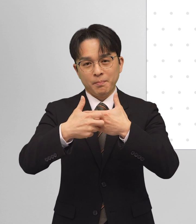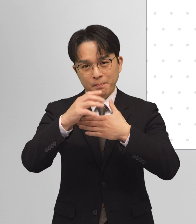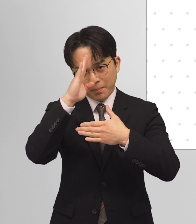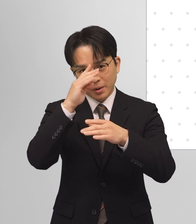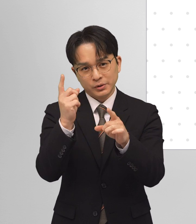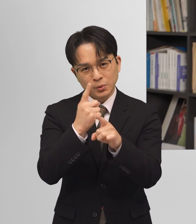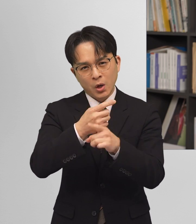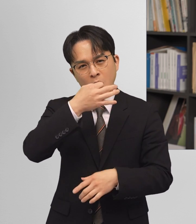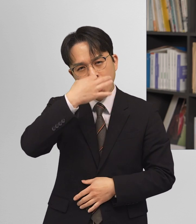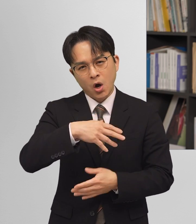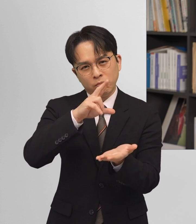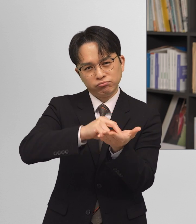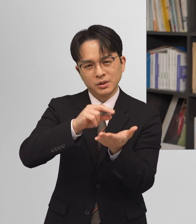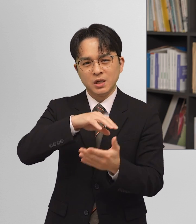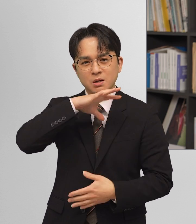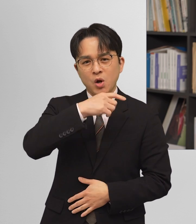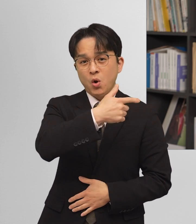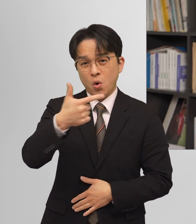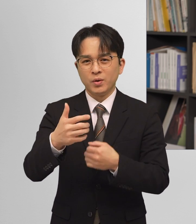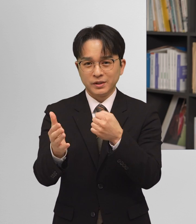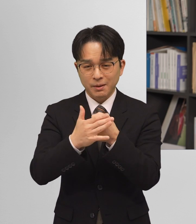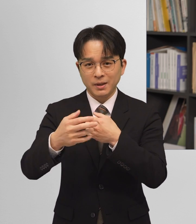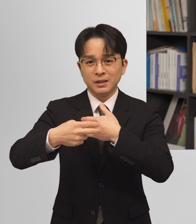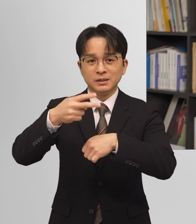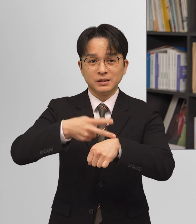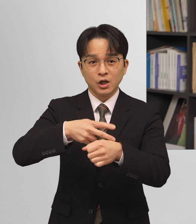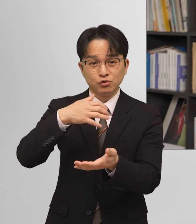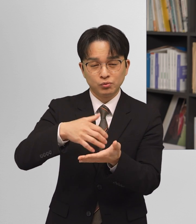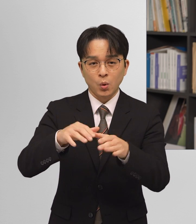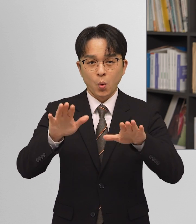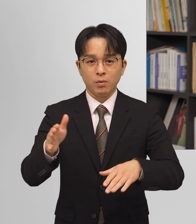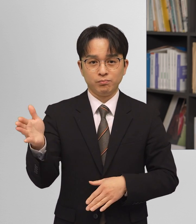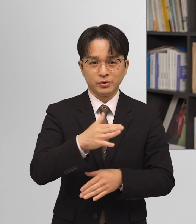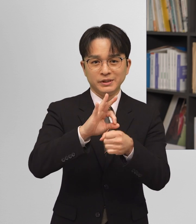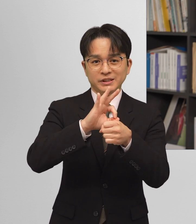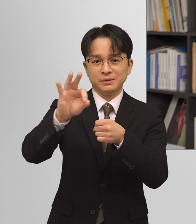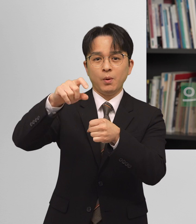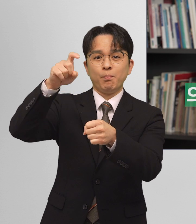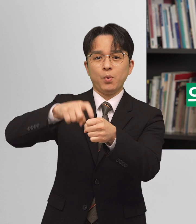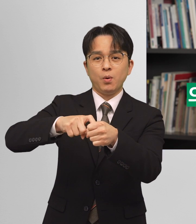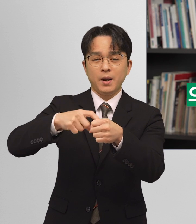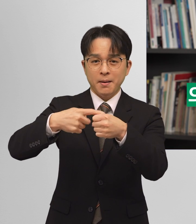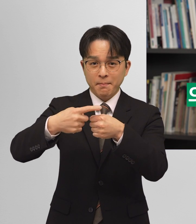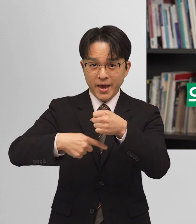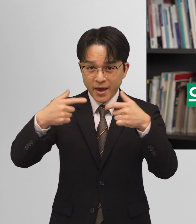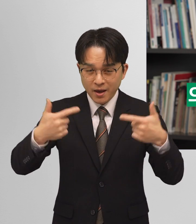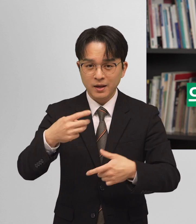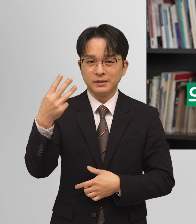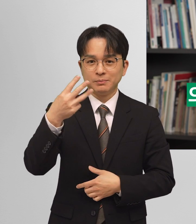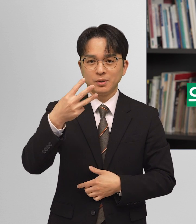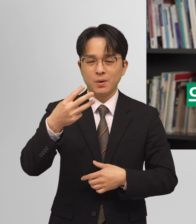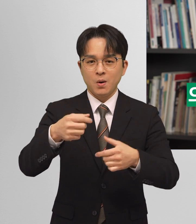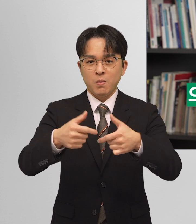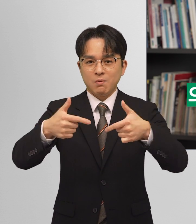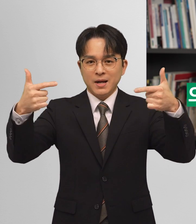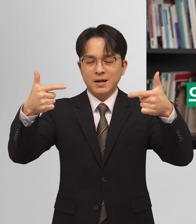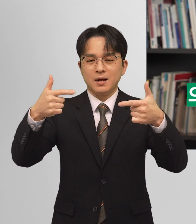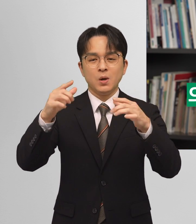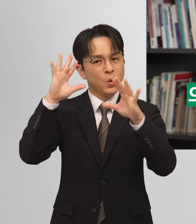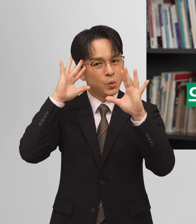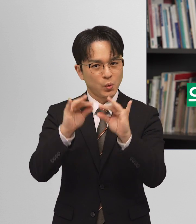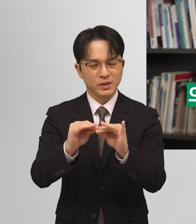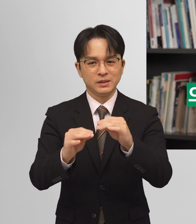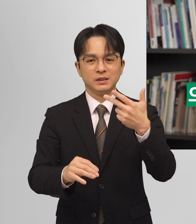결과가 있었습니다. 지금 필수 의료의 붕괴나 지역 의료의 붕괴에서 나타나는 문제에서 의사 인력의 부족을 국민들이 얼마나